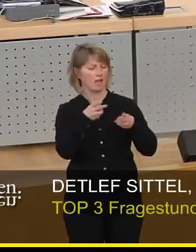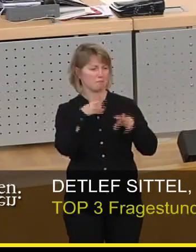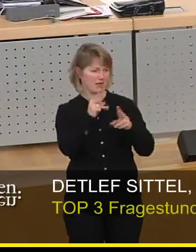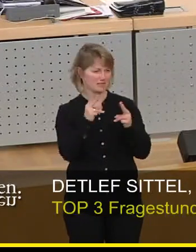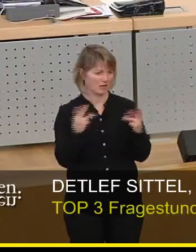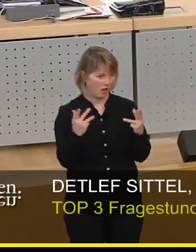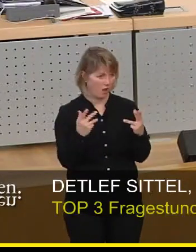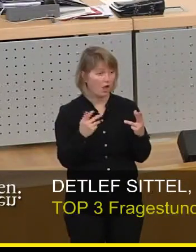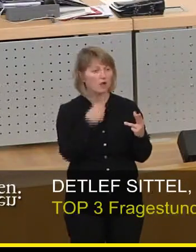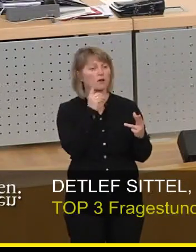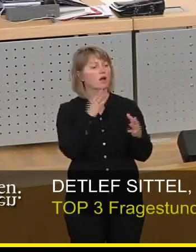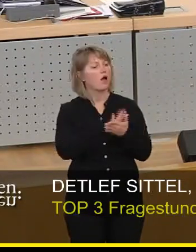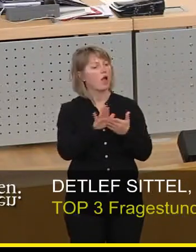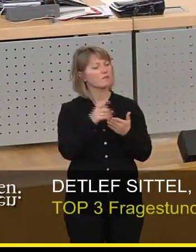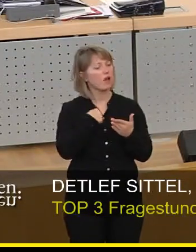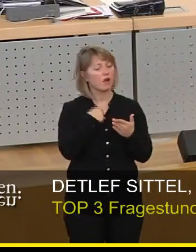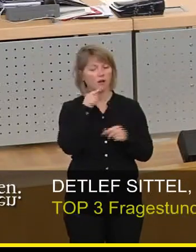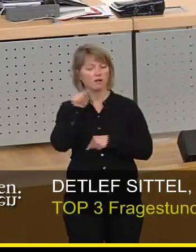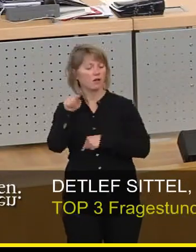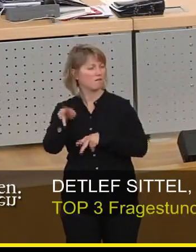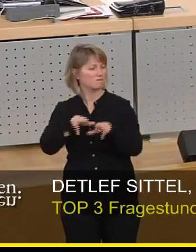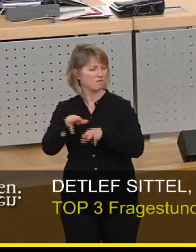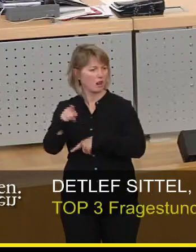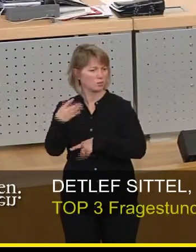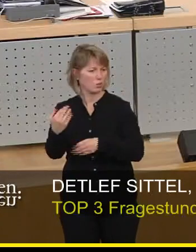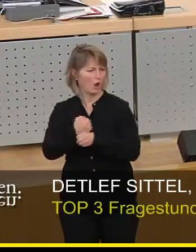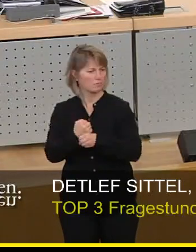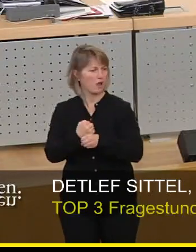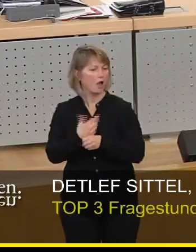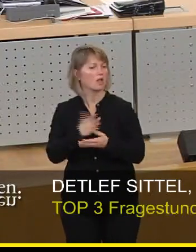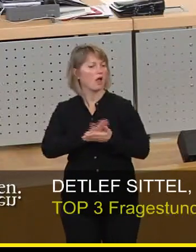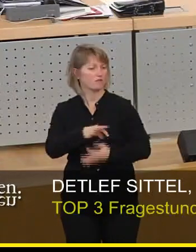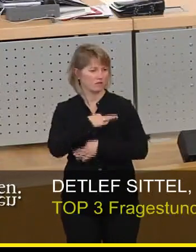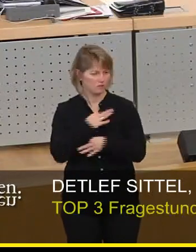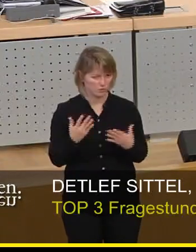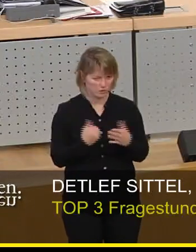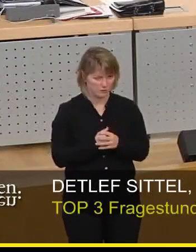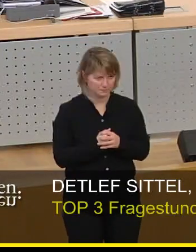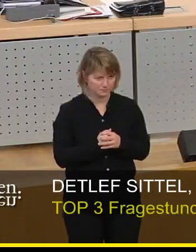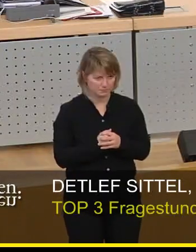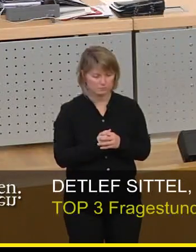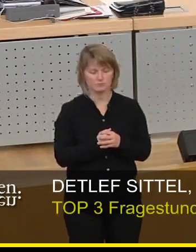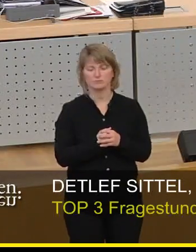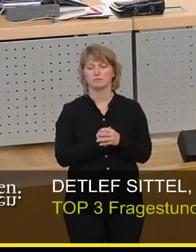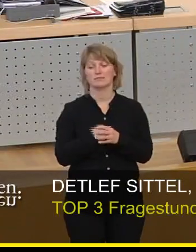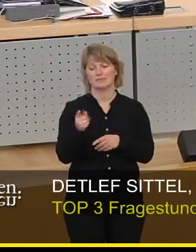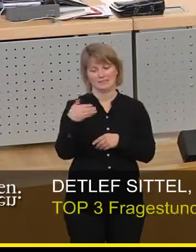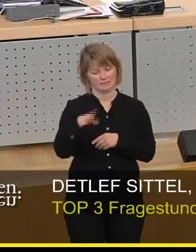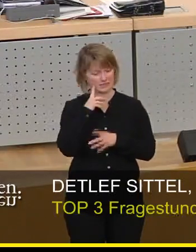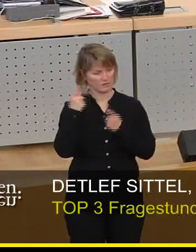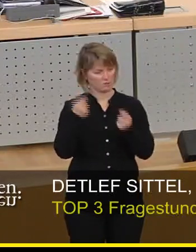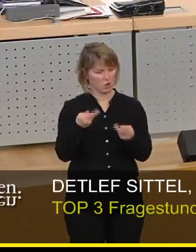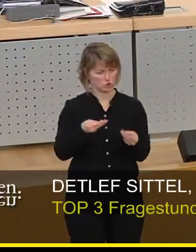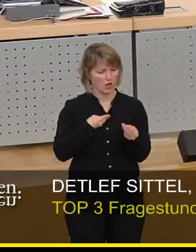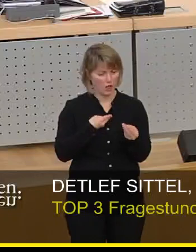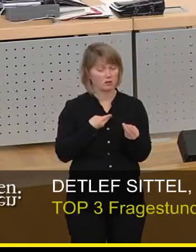Problemen leichter auf die Verwaltung berufen kann an der Stelle, die den entsprechenden Vorschlag gemacht hat. Und je